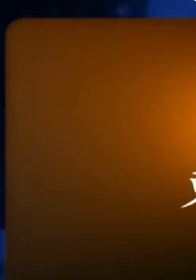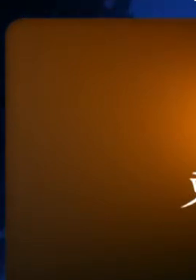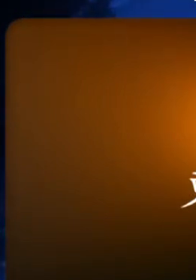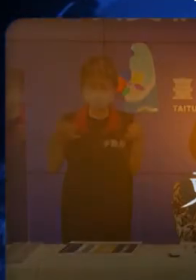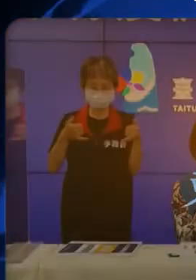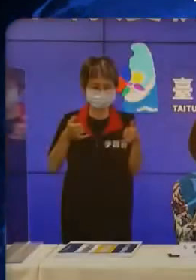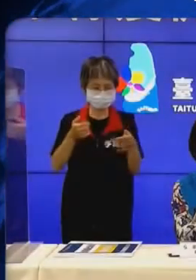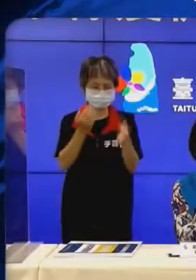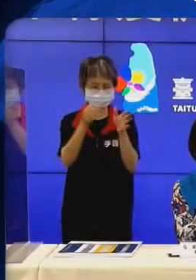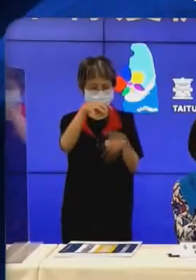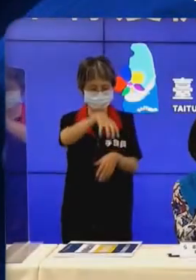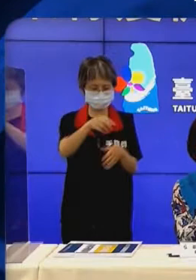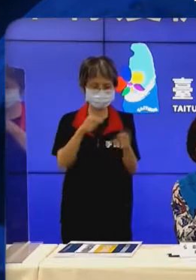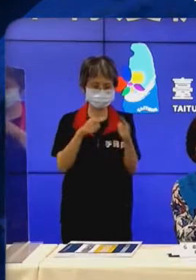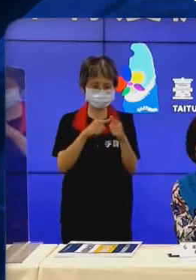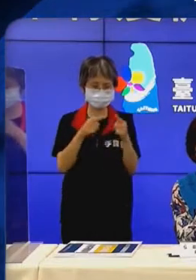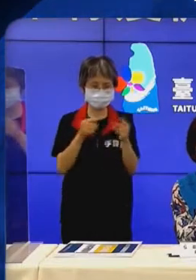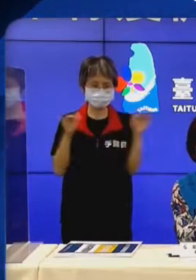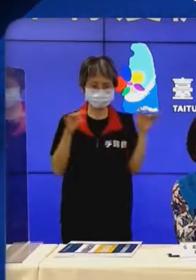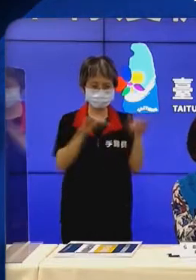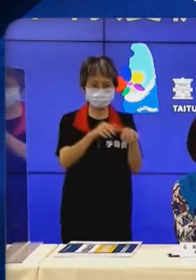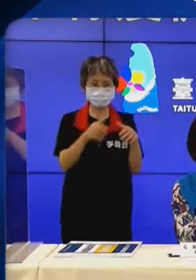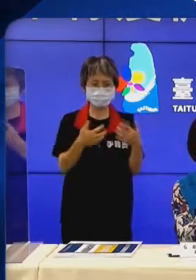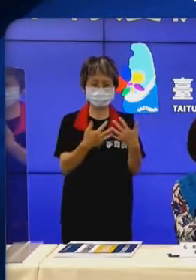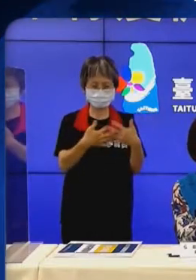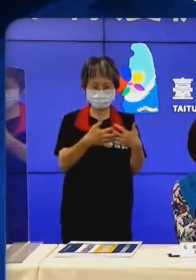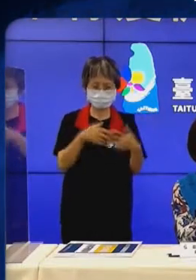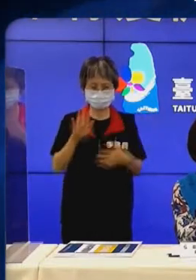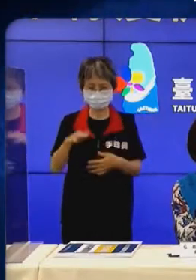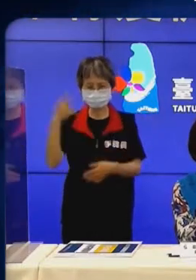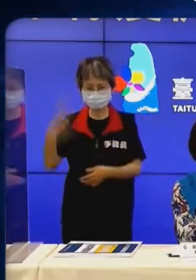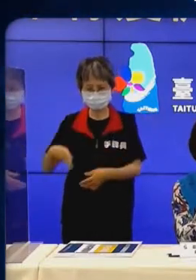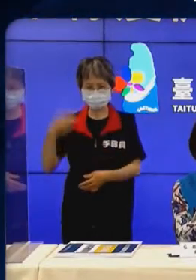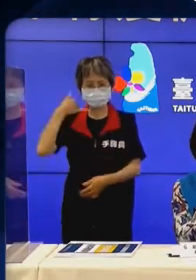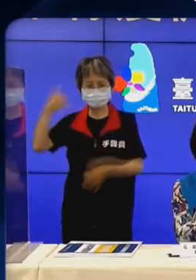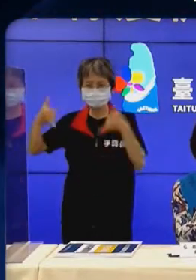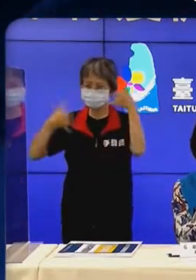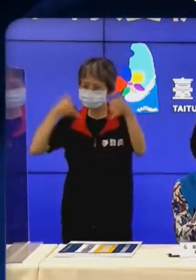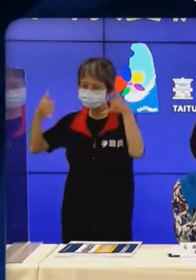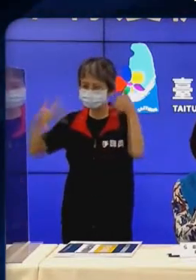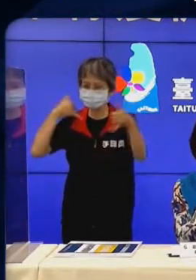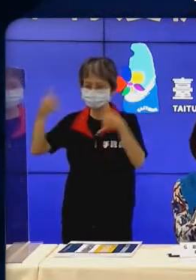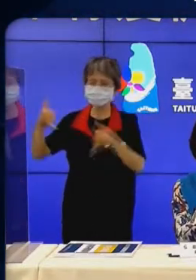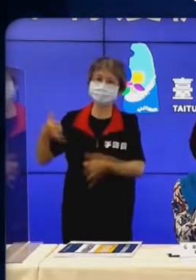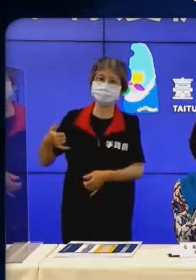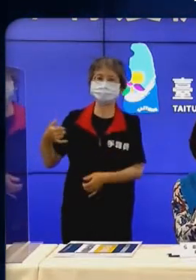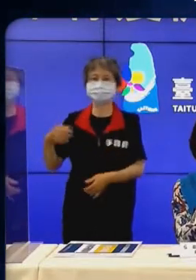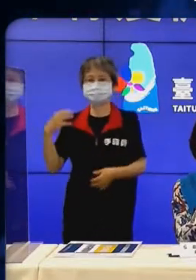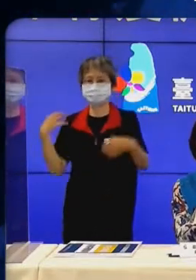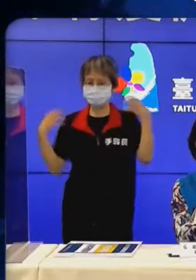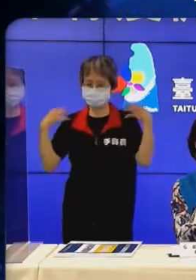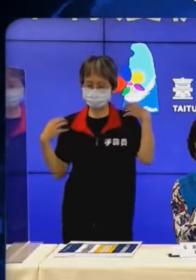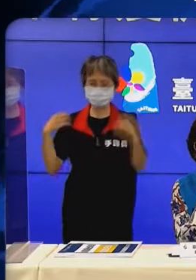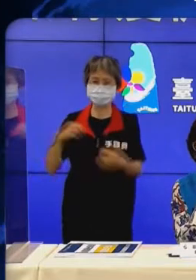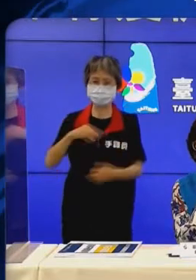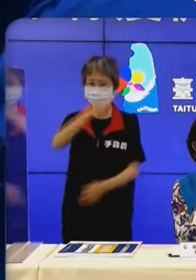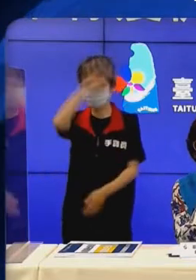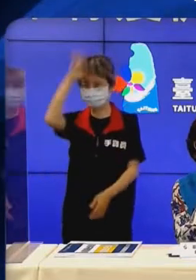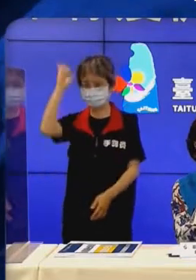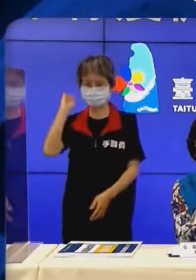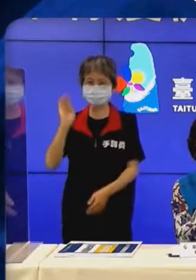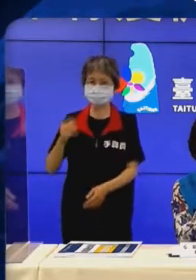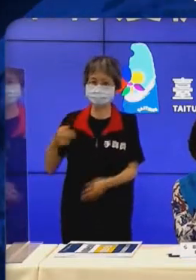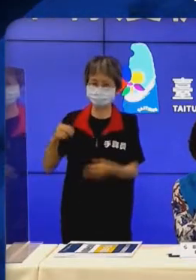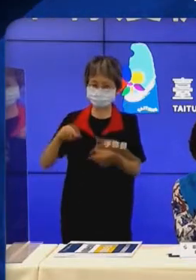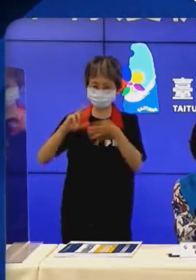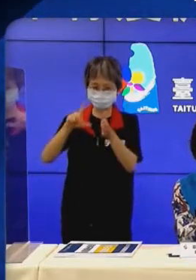来关心疫情了。台东县21号迎来连续11天的零确诊，而第二波6400剂